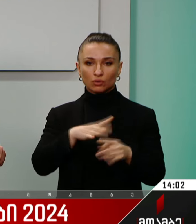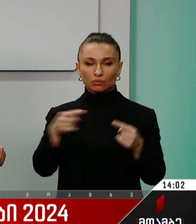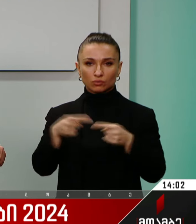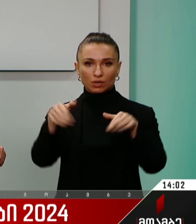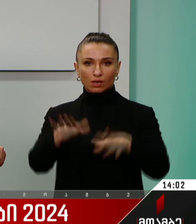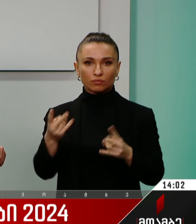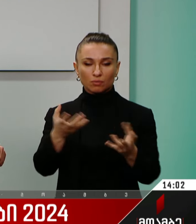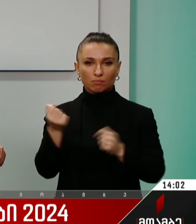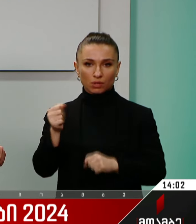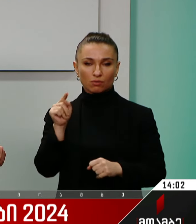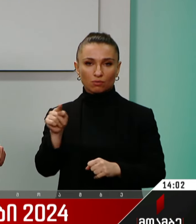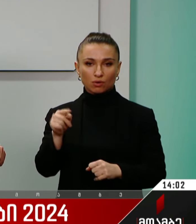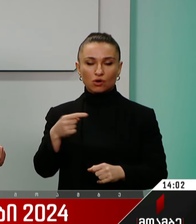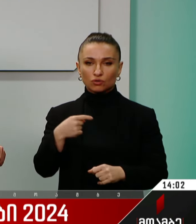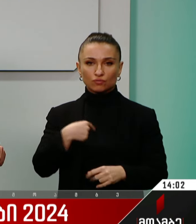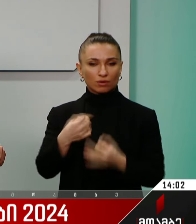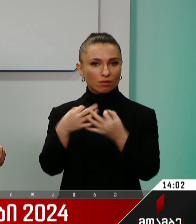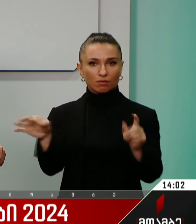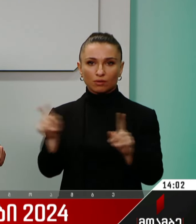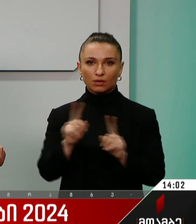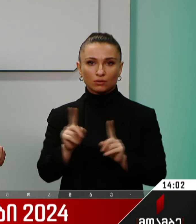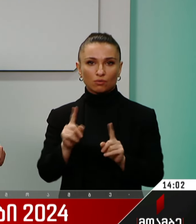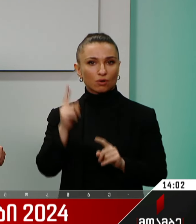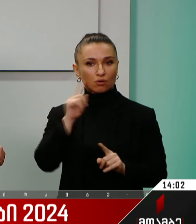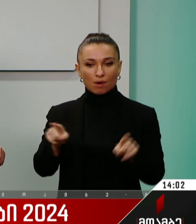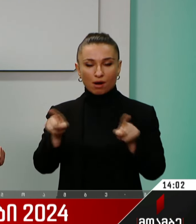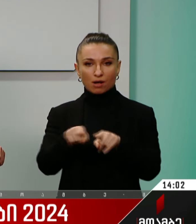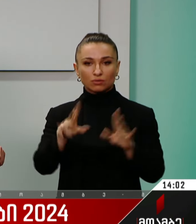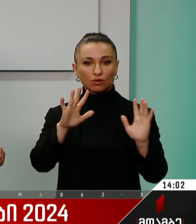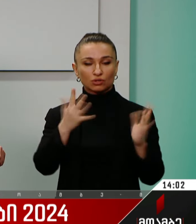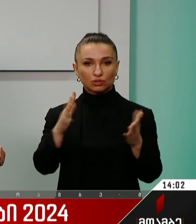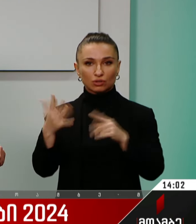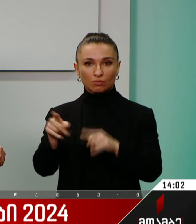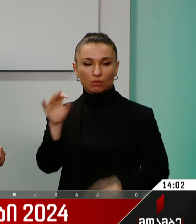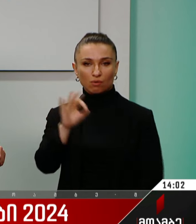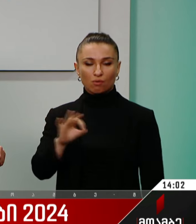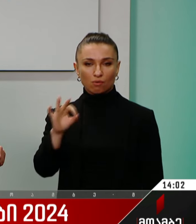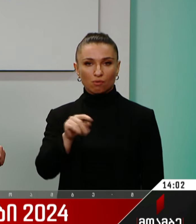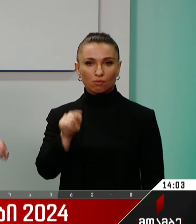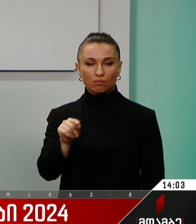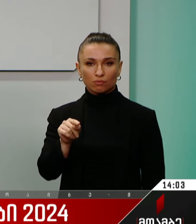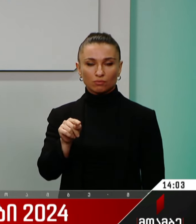სათანადო გადაწყვეტილება. ჩვენ არ დაუშვებთ, რომ ასეთმა შემთხვევებმა,